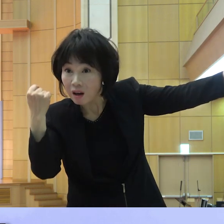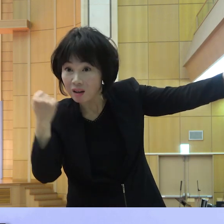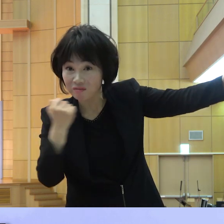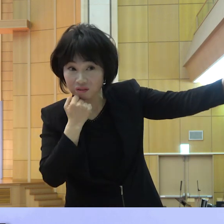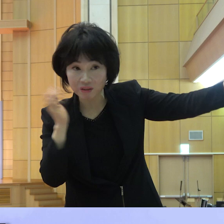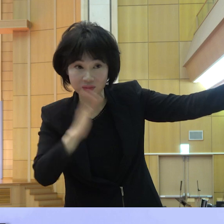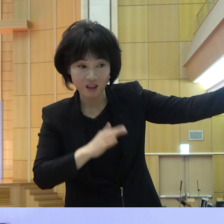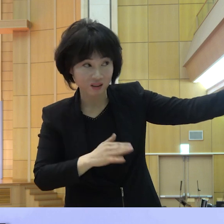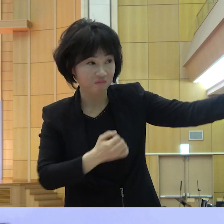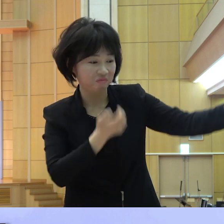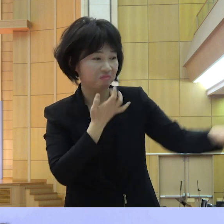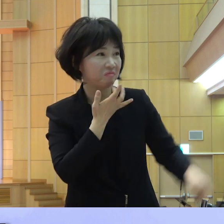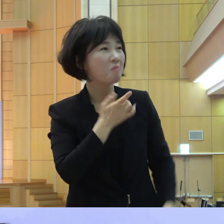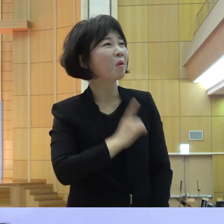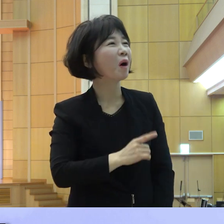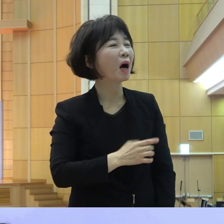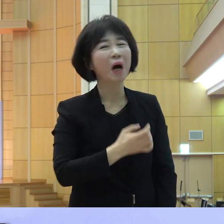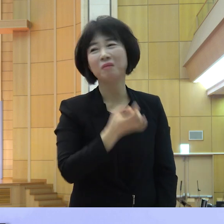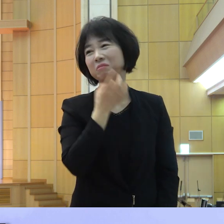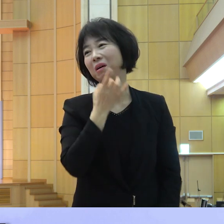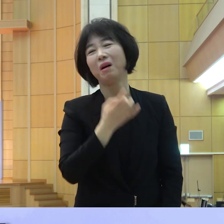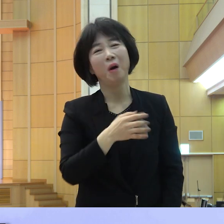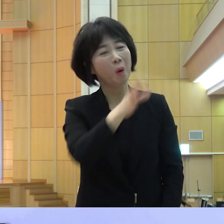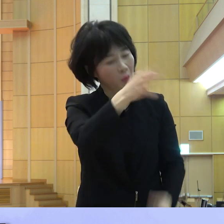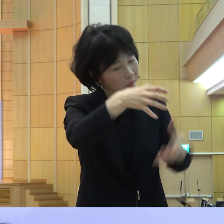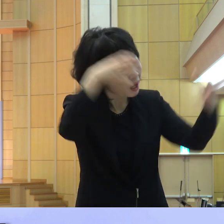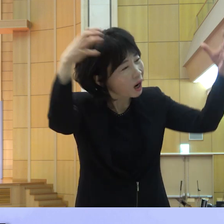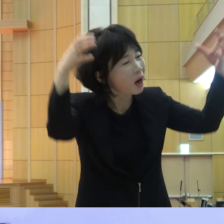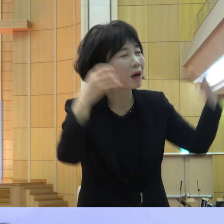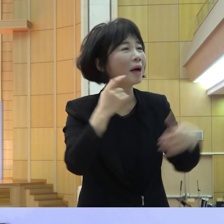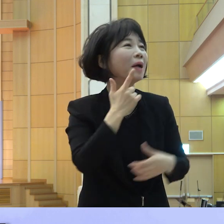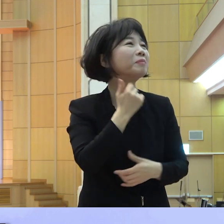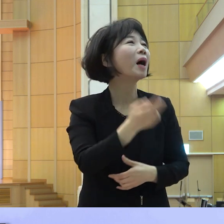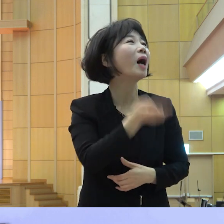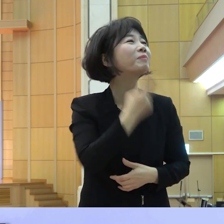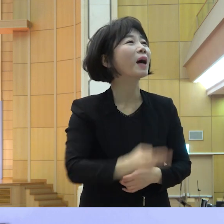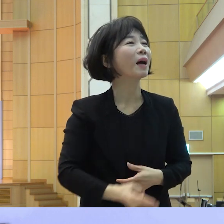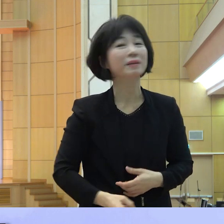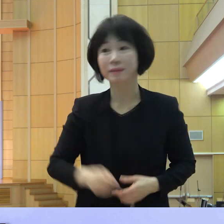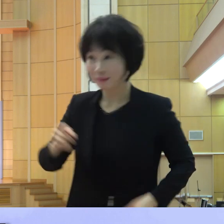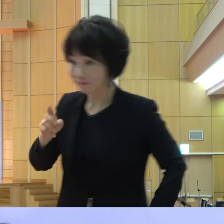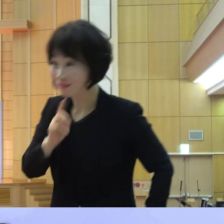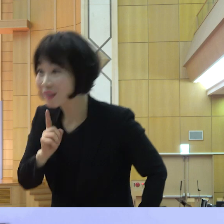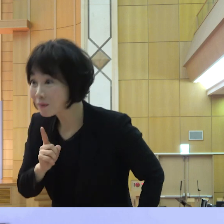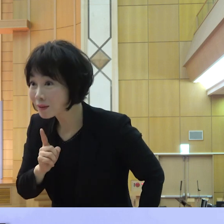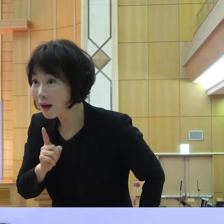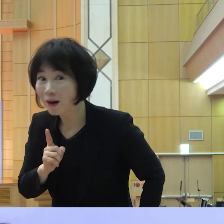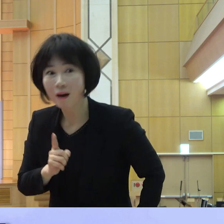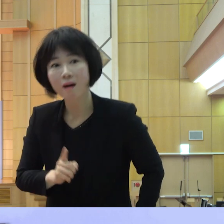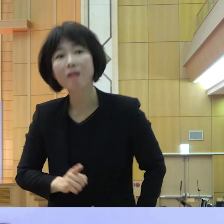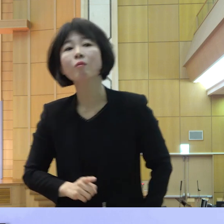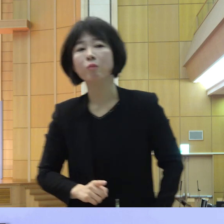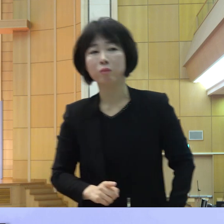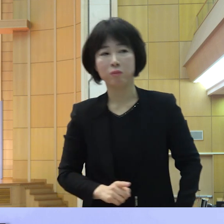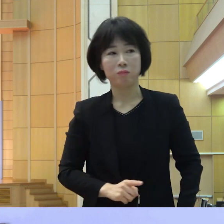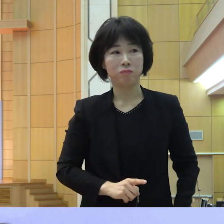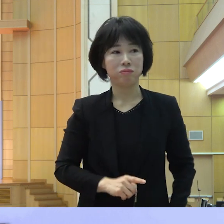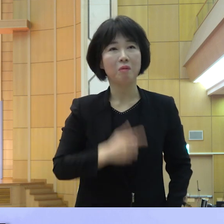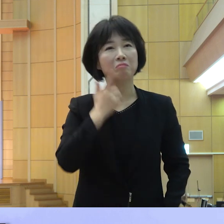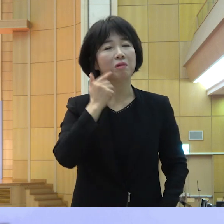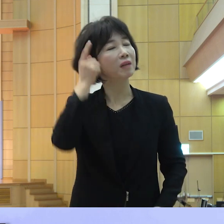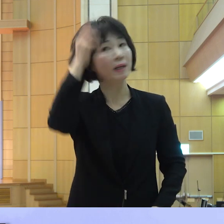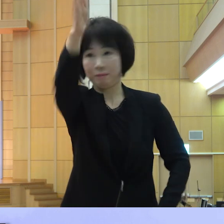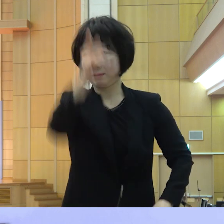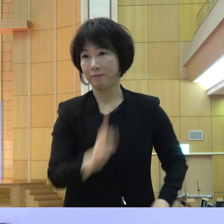것만 위주로 한다면, 먹고 사는 것이 해결되어서 그것이 진정 우리에게 복이라고 한다면 늘